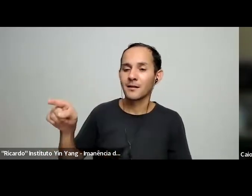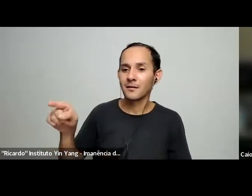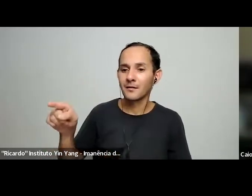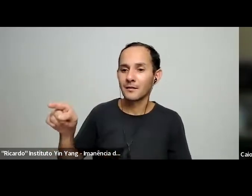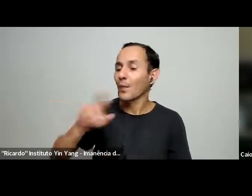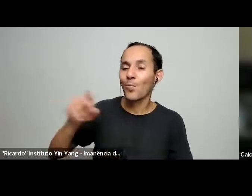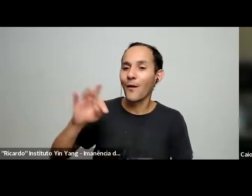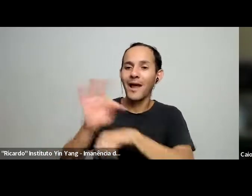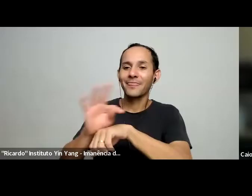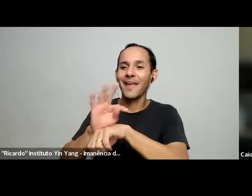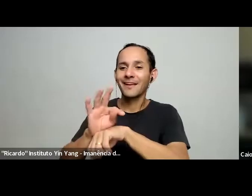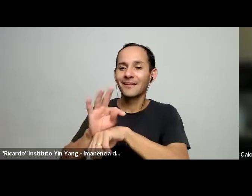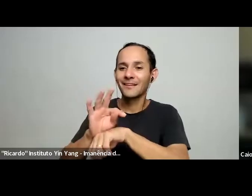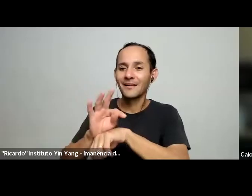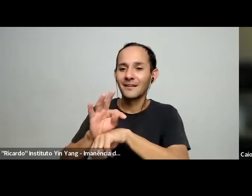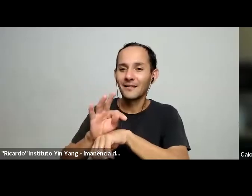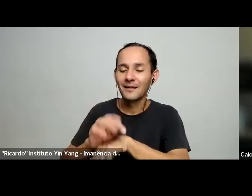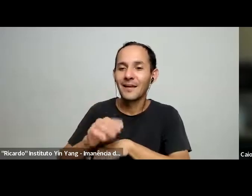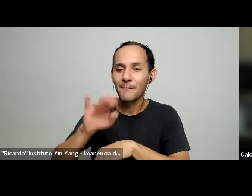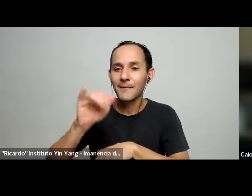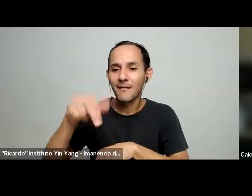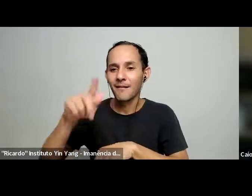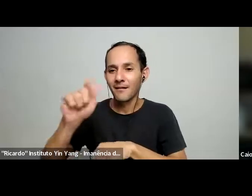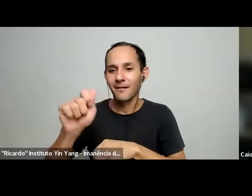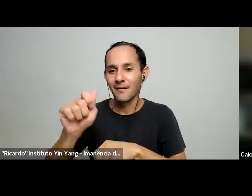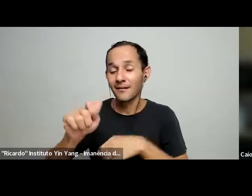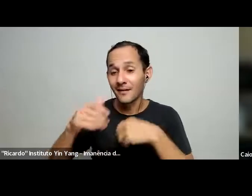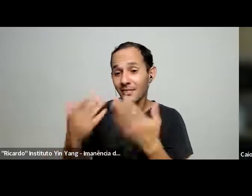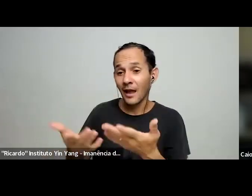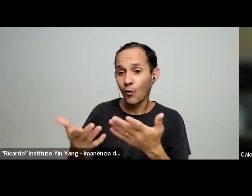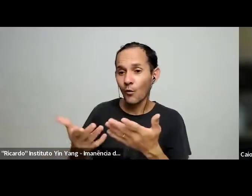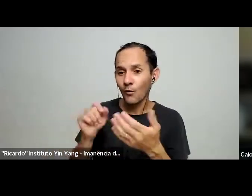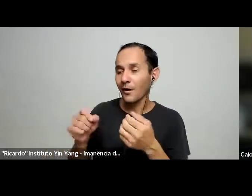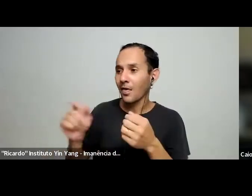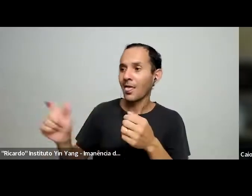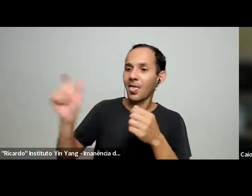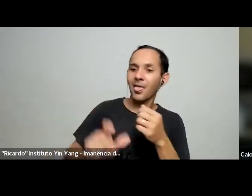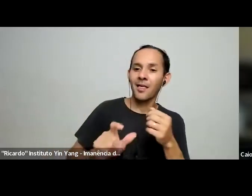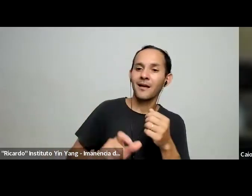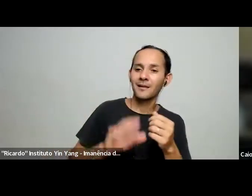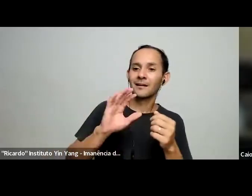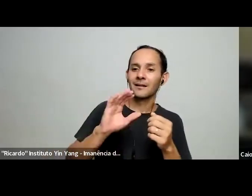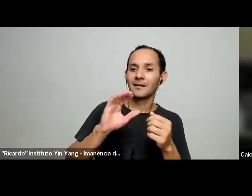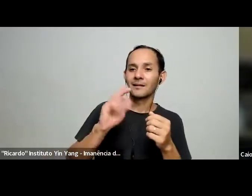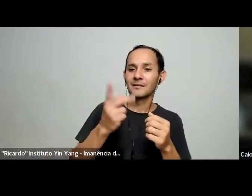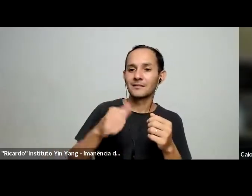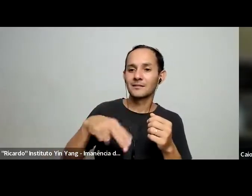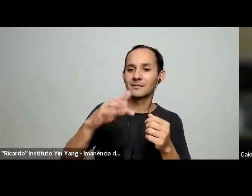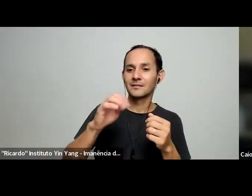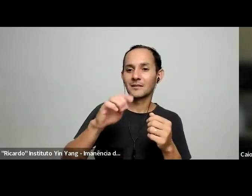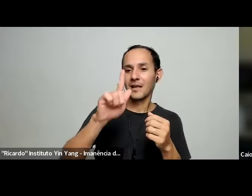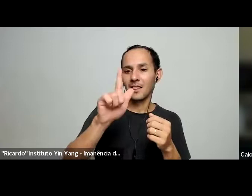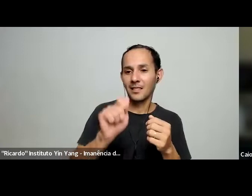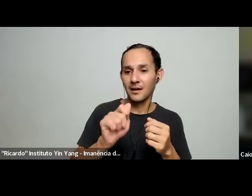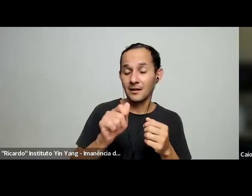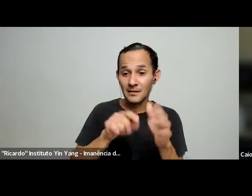não da técnica. A técnica era uma Abhyanga, né? Então, ficou conhecida no Ocidente como Shantala. E se você